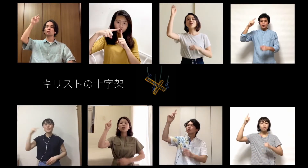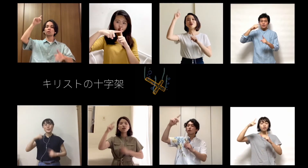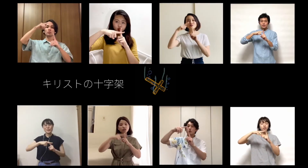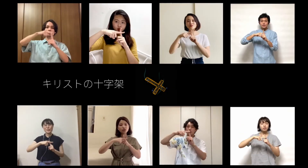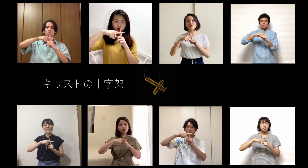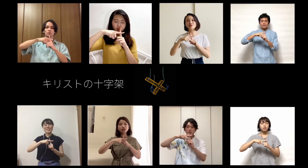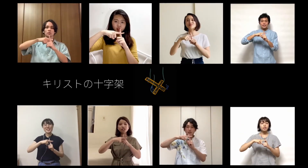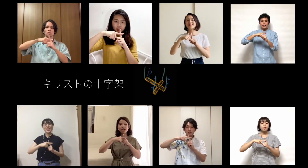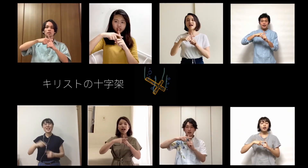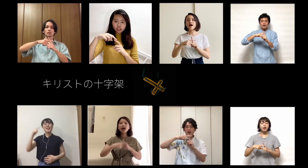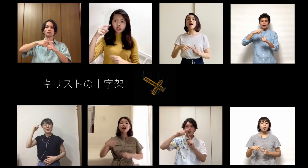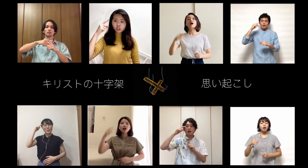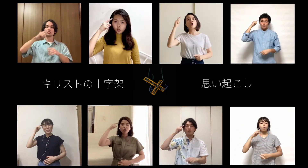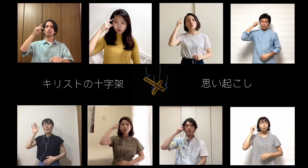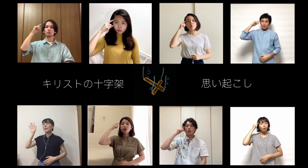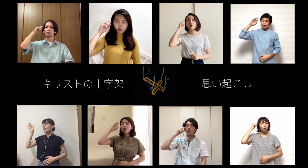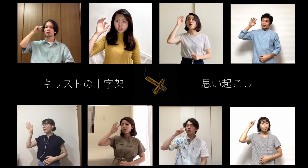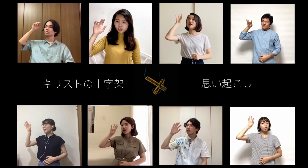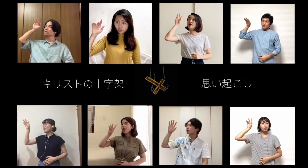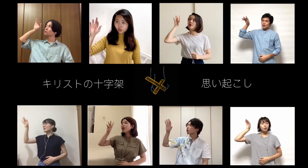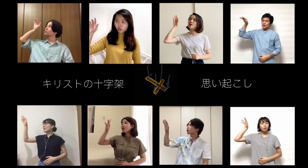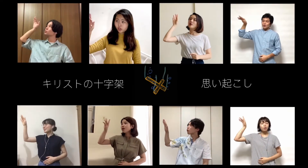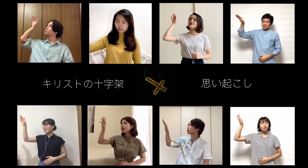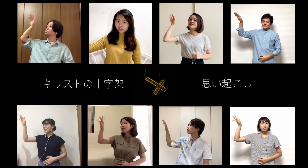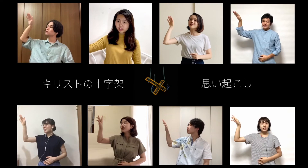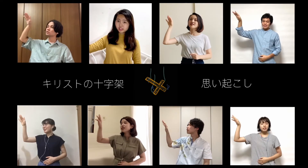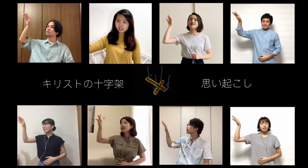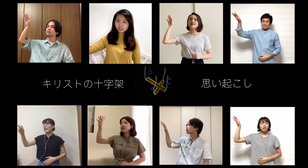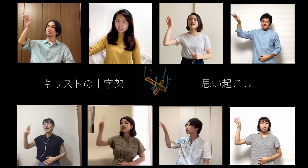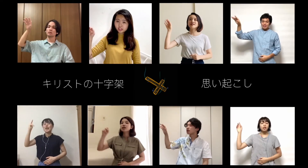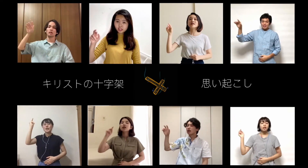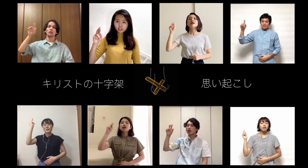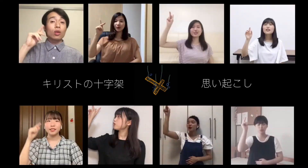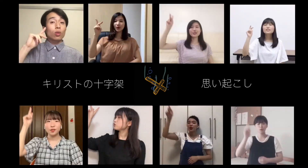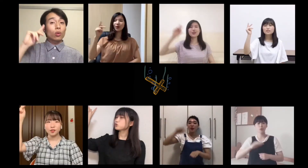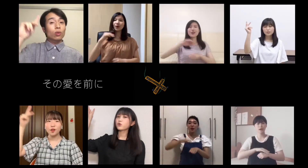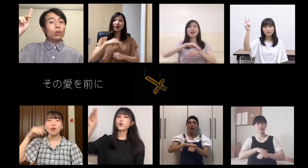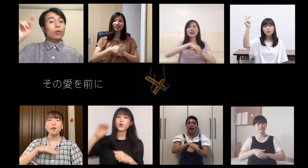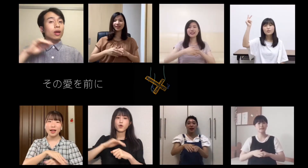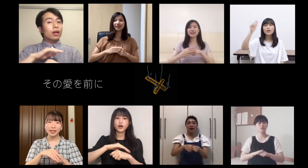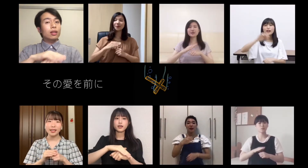Someone